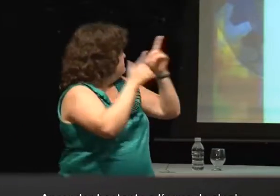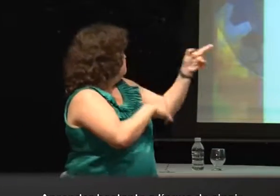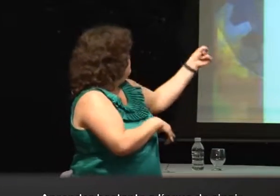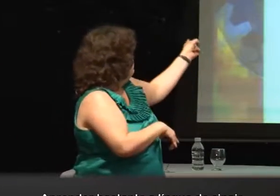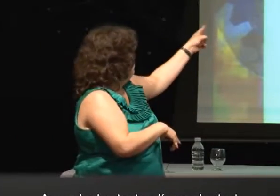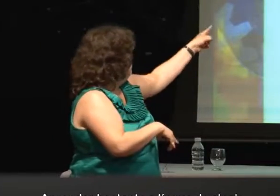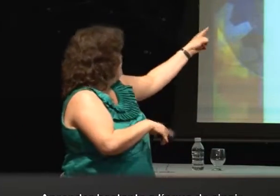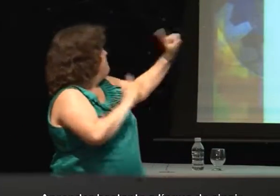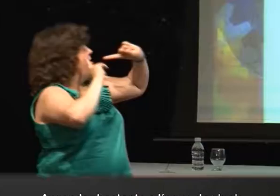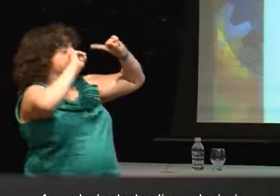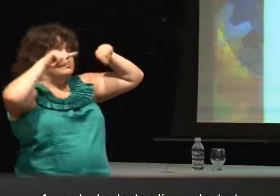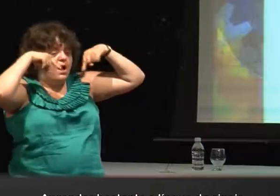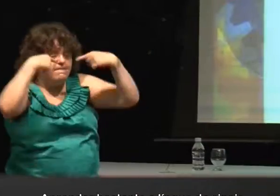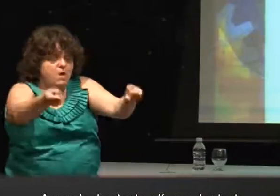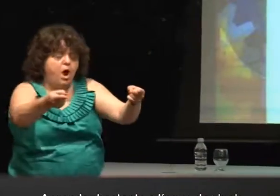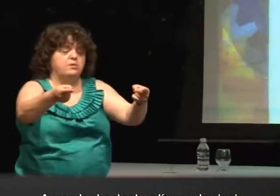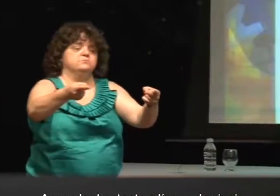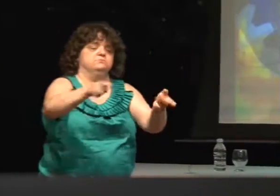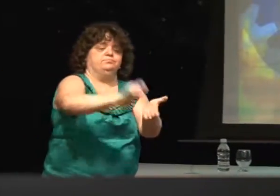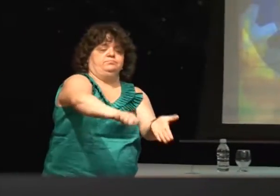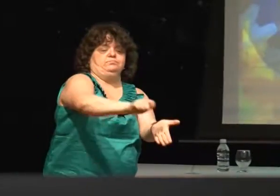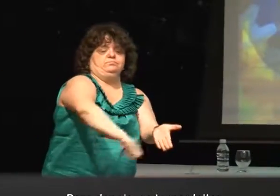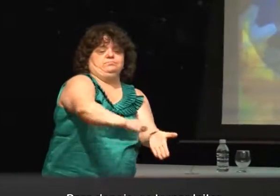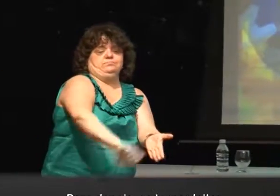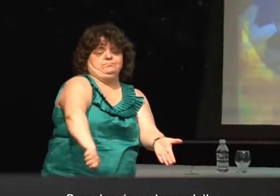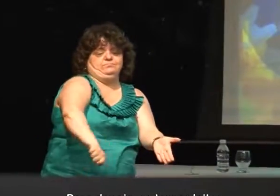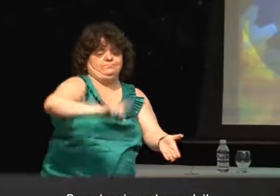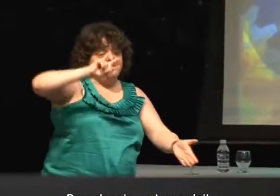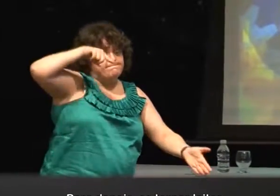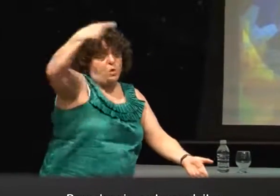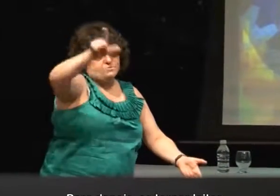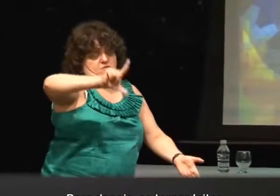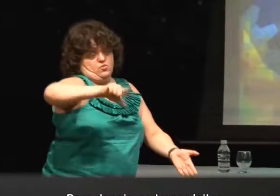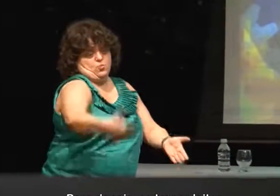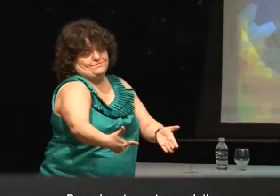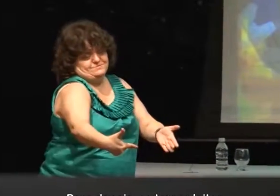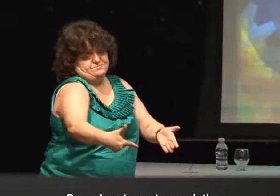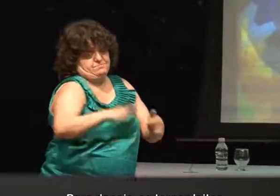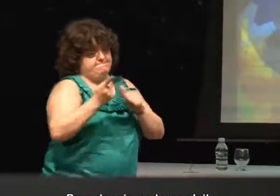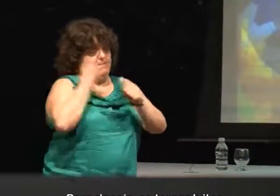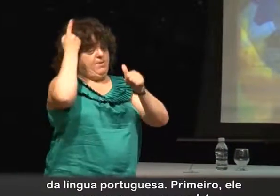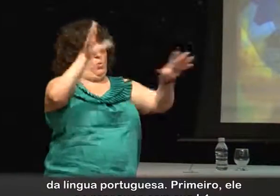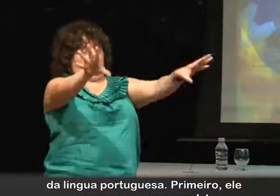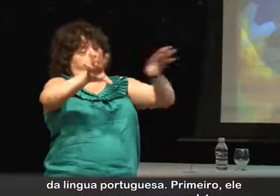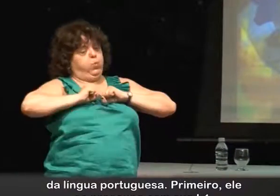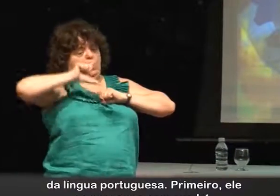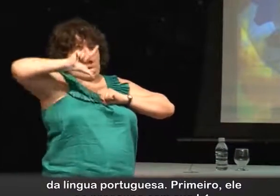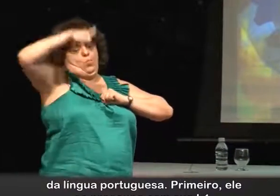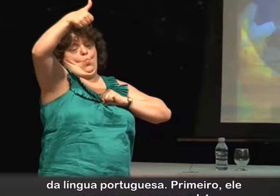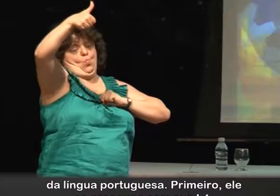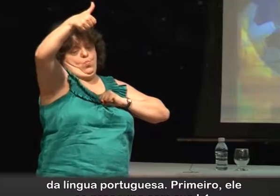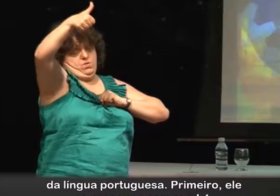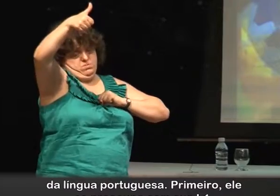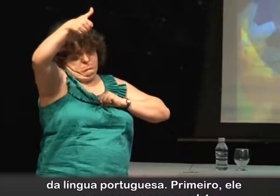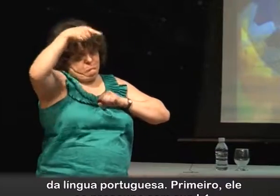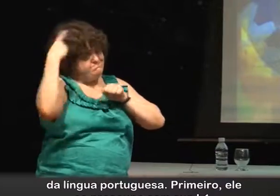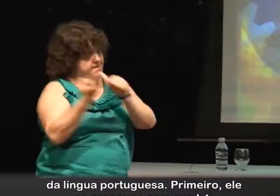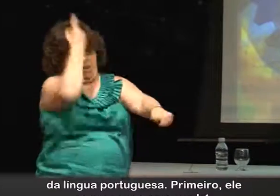aprender bastante a língua de sinais, para depois se tornar leitor da língua portuguesa. Primeiro, ele